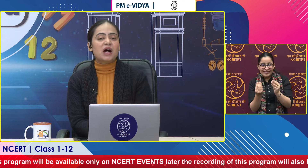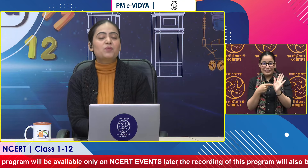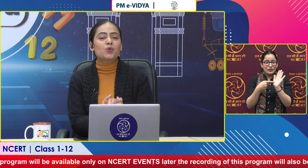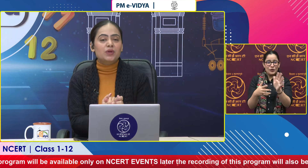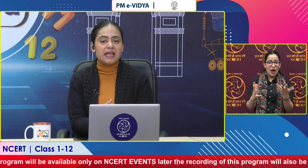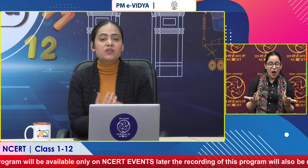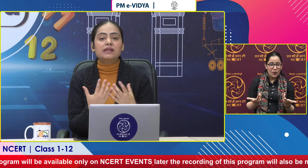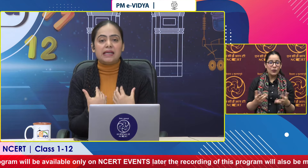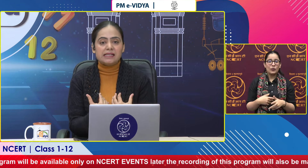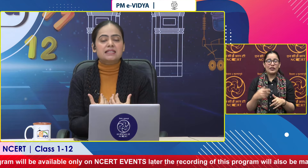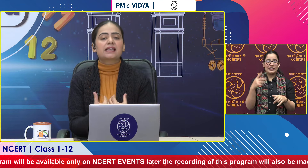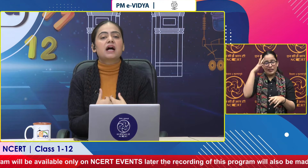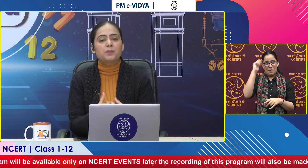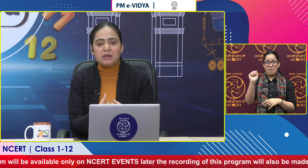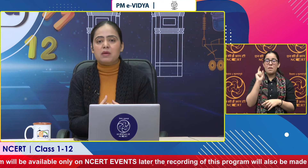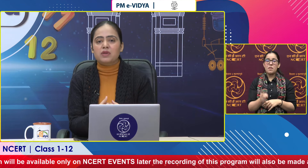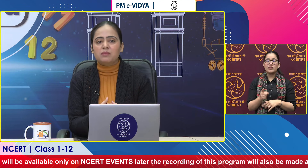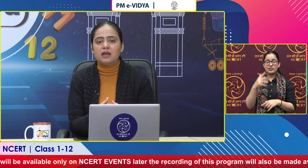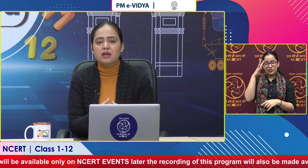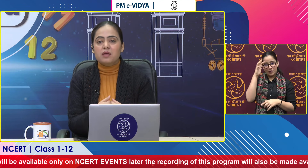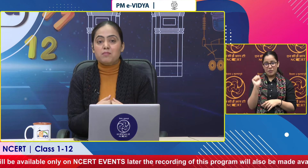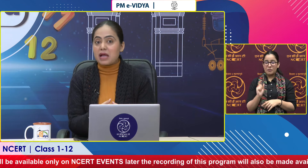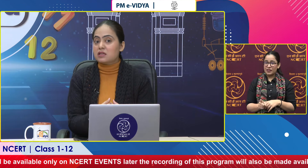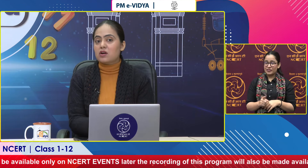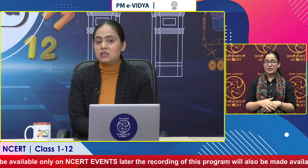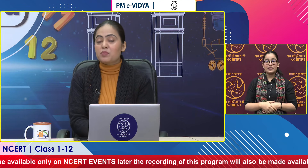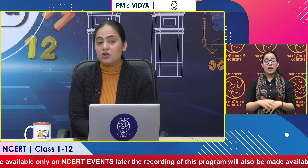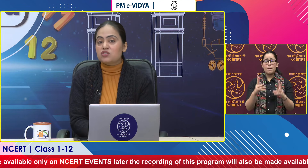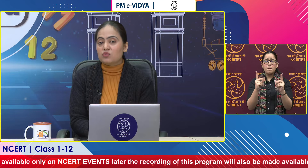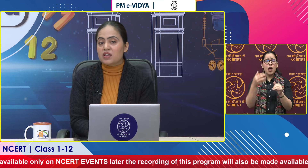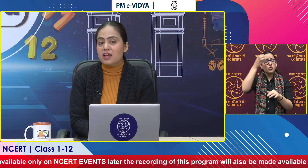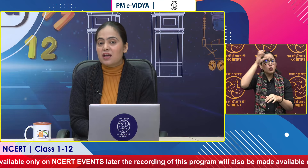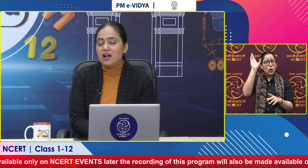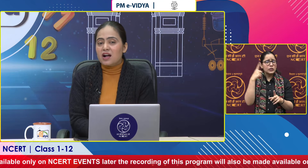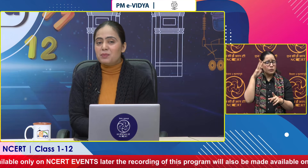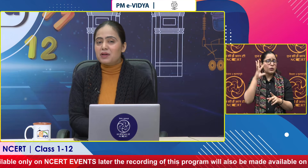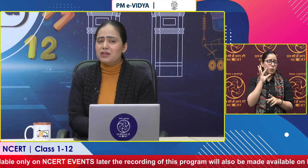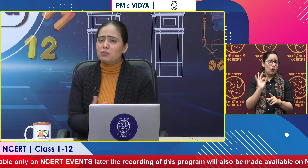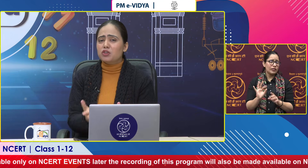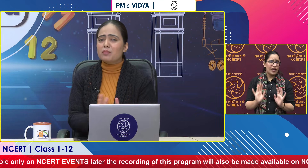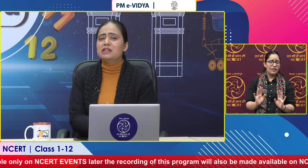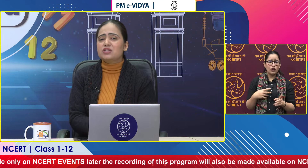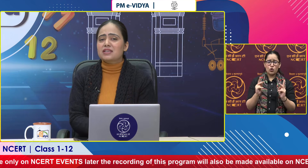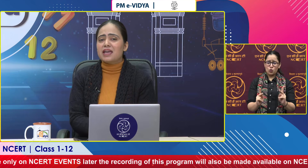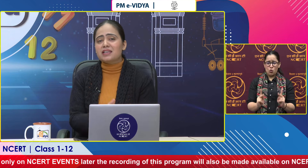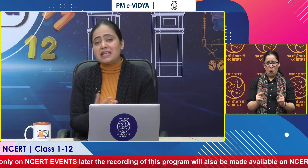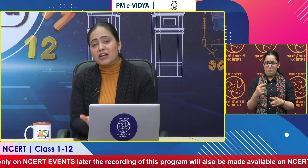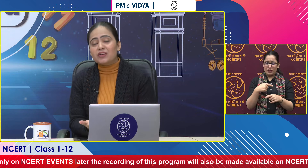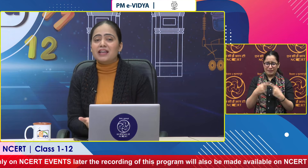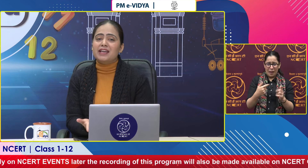हम उन्हें रिटेन कर सकें अपनी मेमोरी में। मैथ्स का कॉन्सेप्ट बहुत ज़रूरी है। अब ये तो बहुत नॉर्मल चीज़ें हैं कि सैलरी नहीं